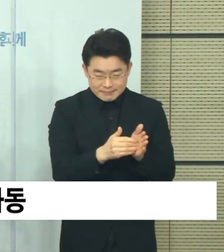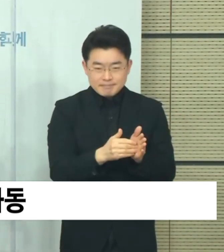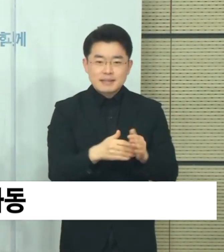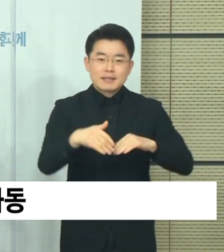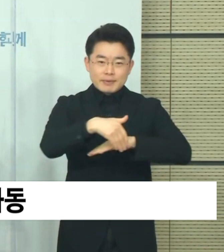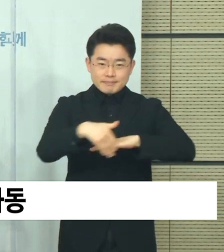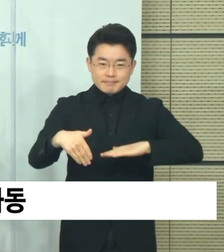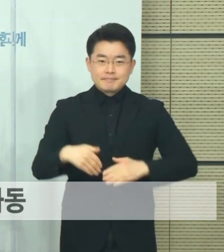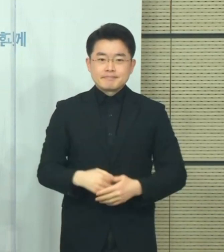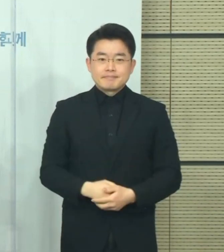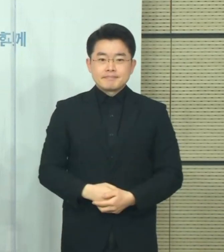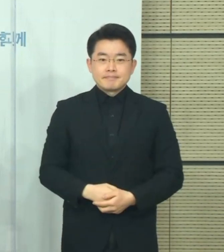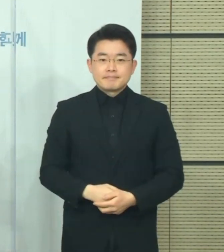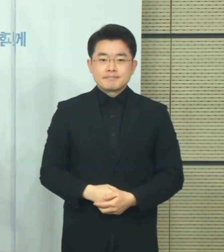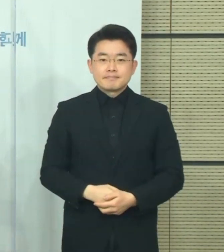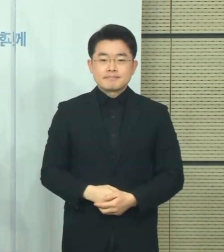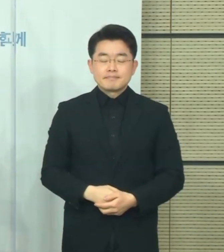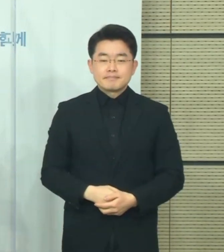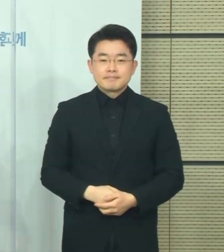운영 합니다